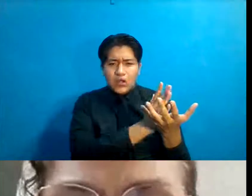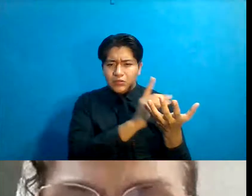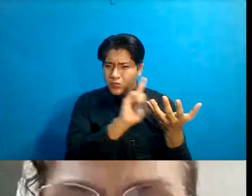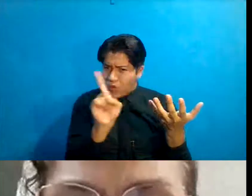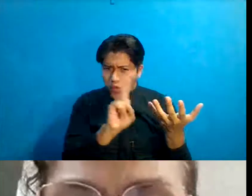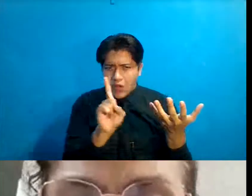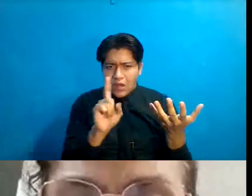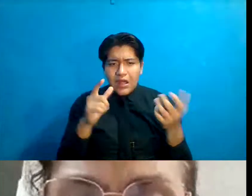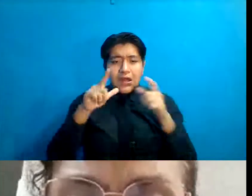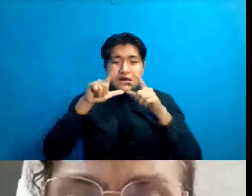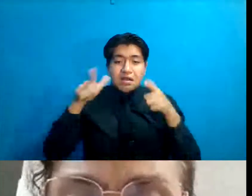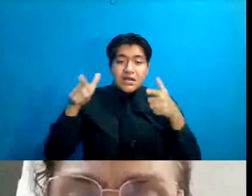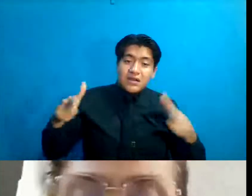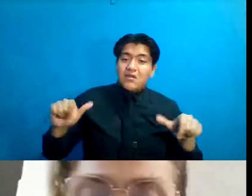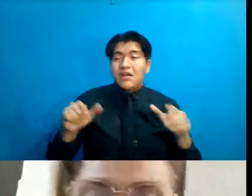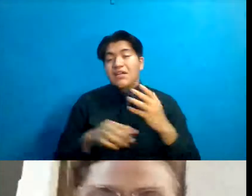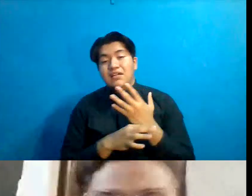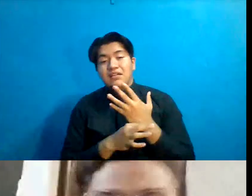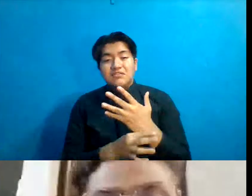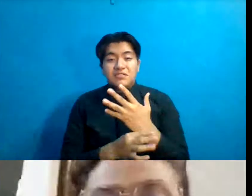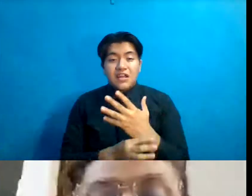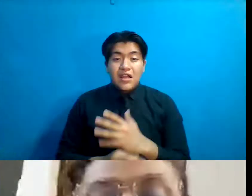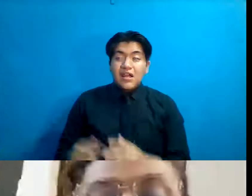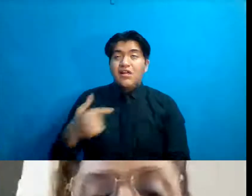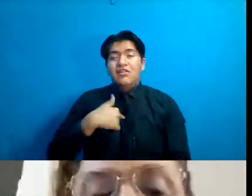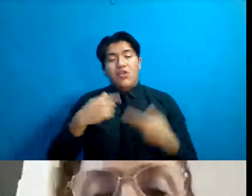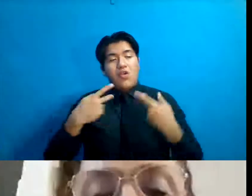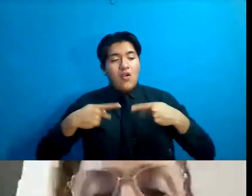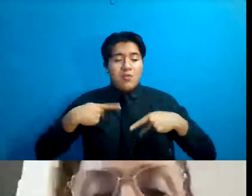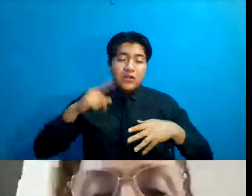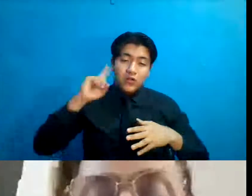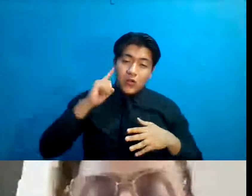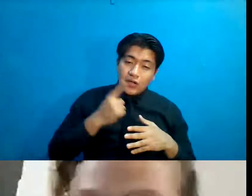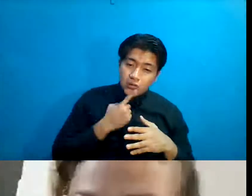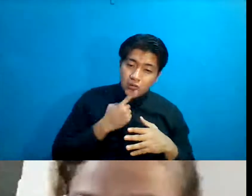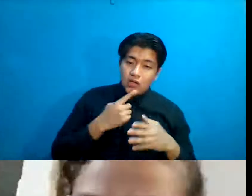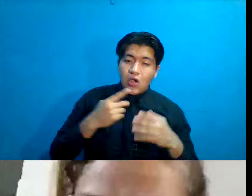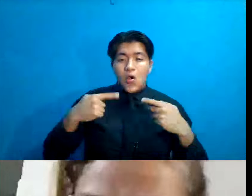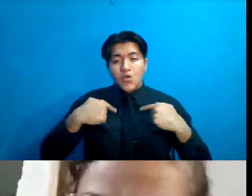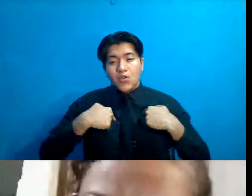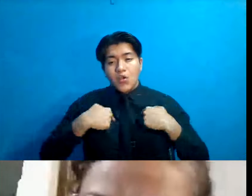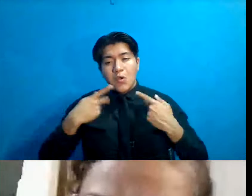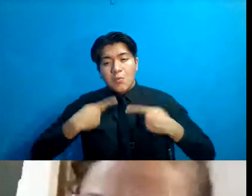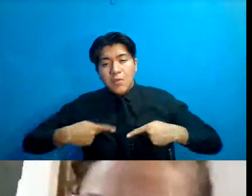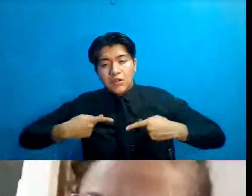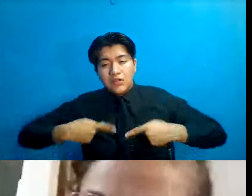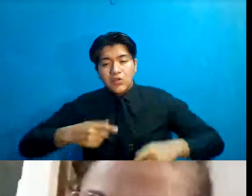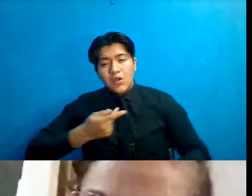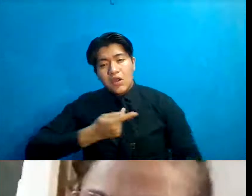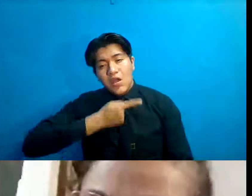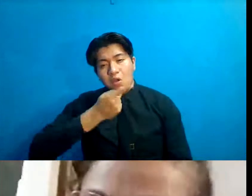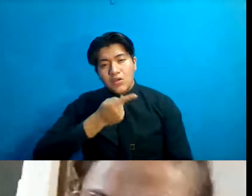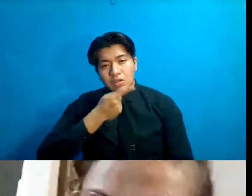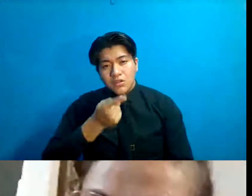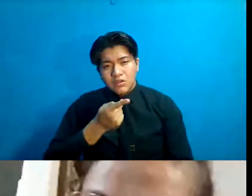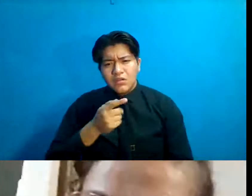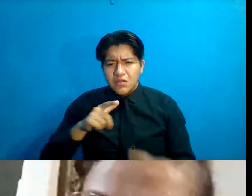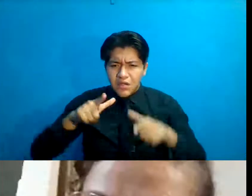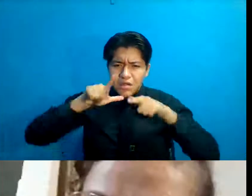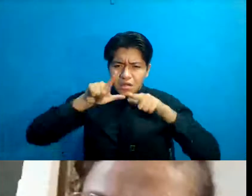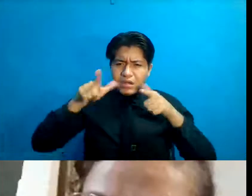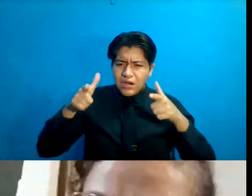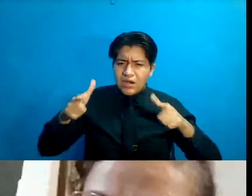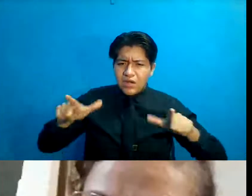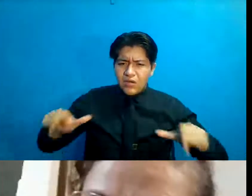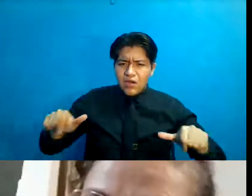bueno, estoy en una persona sorda o estoy en una persona oyente. No, el lenguaje cumple su función